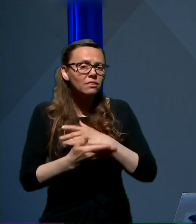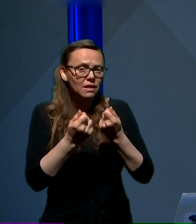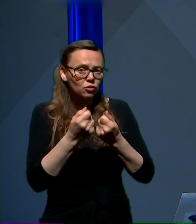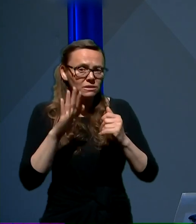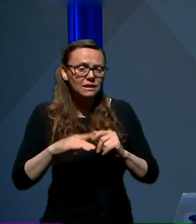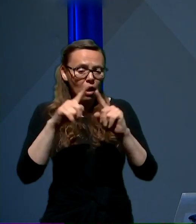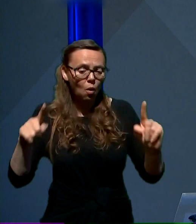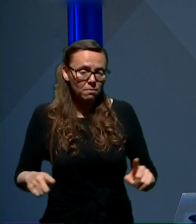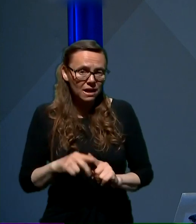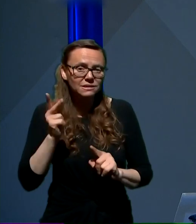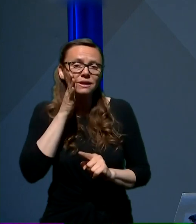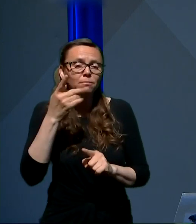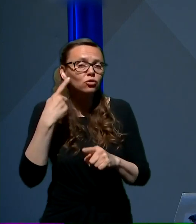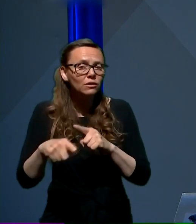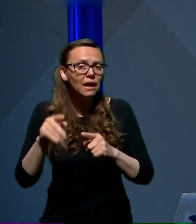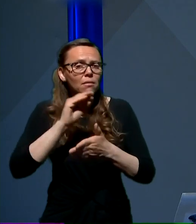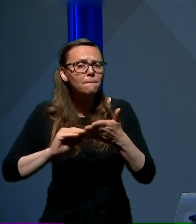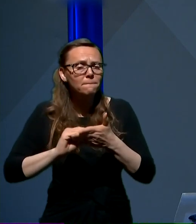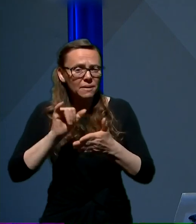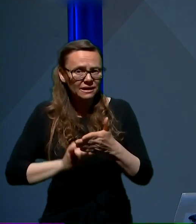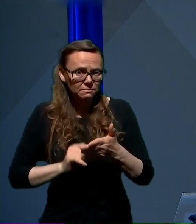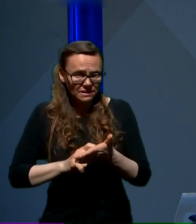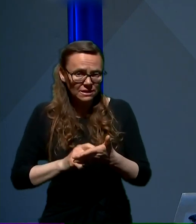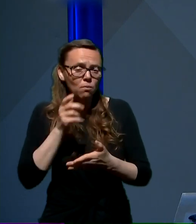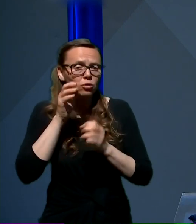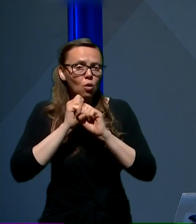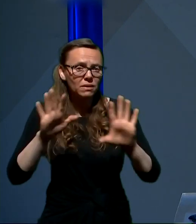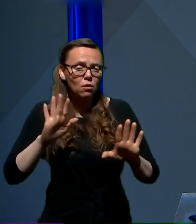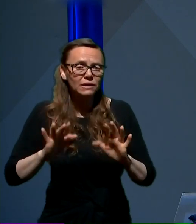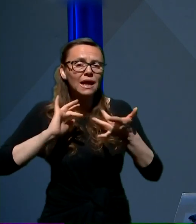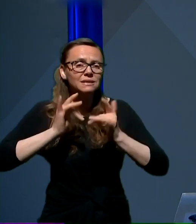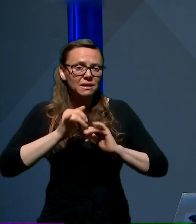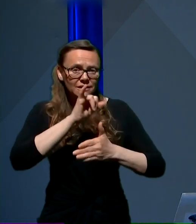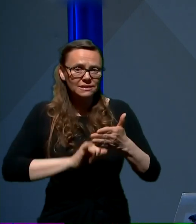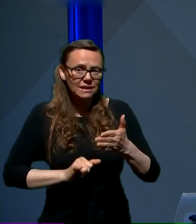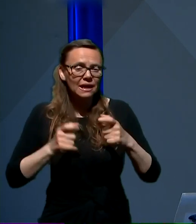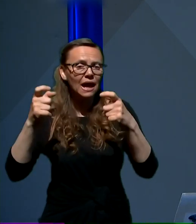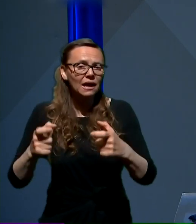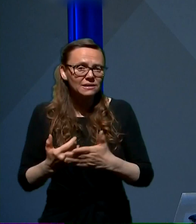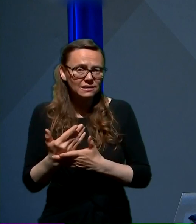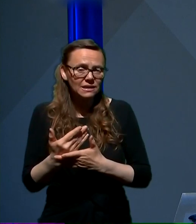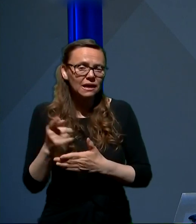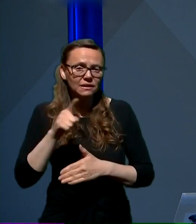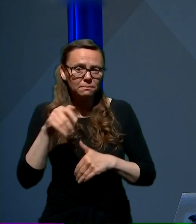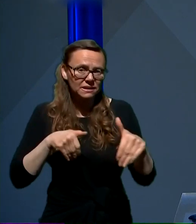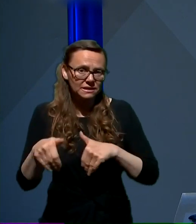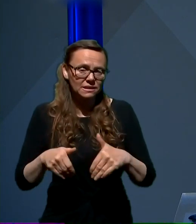obrazcih, ki bodo del predpisov in bodo objavljeni na spletnih straneh agencije in pa